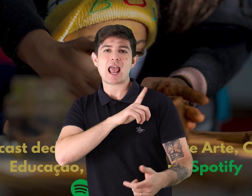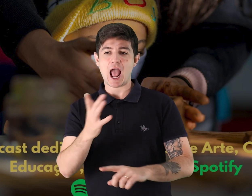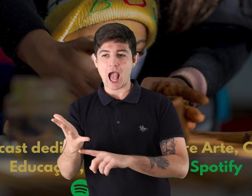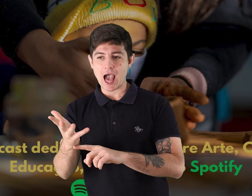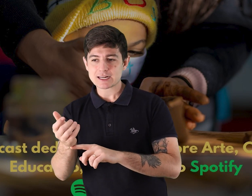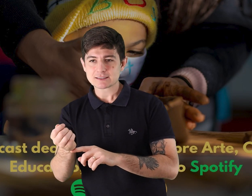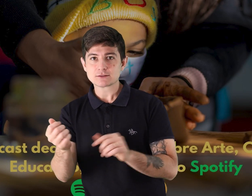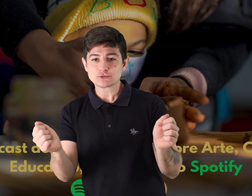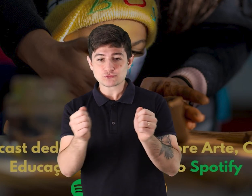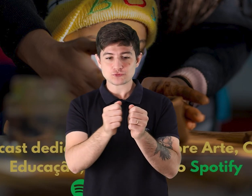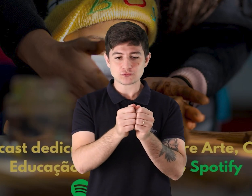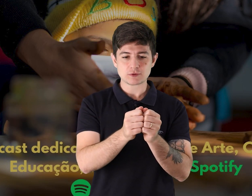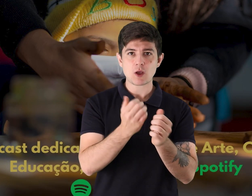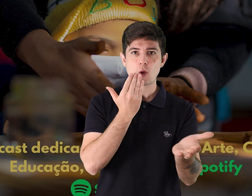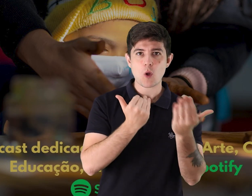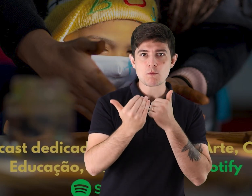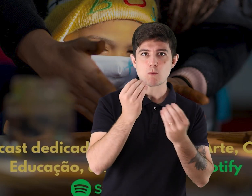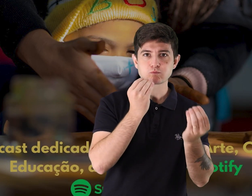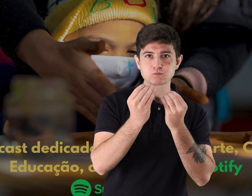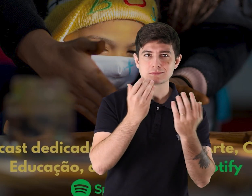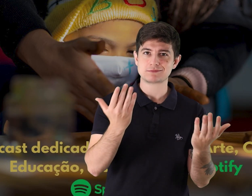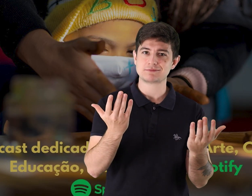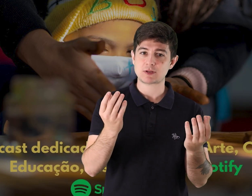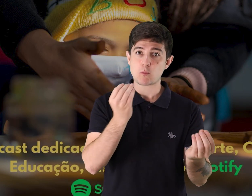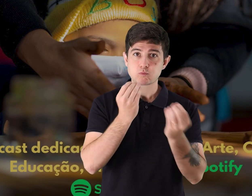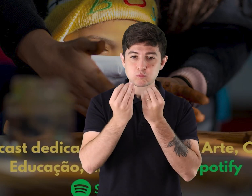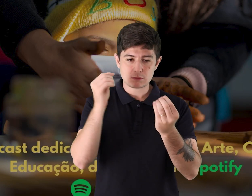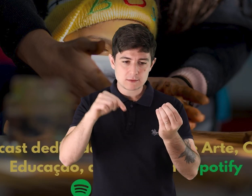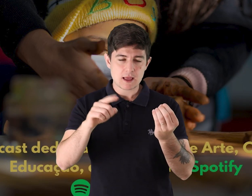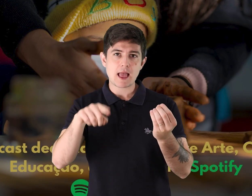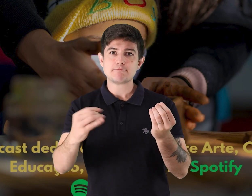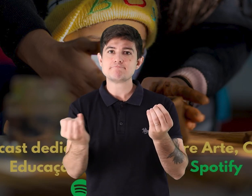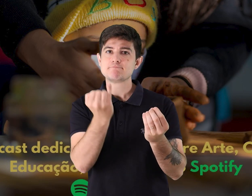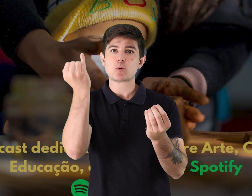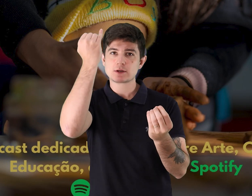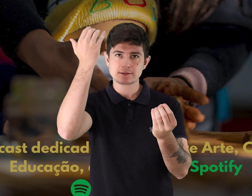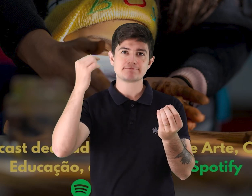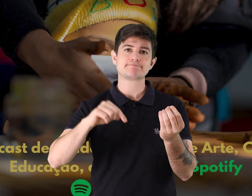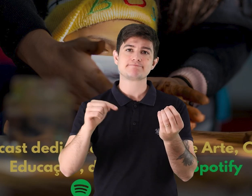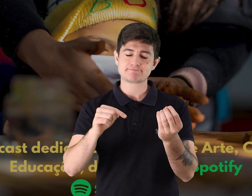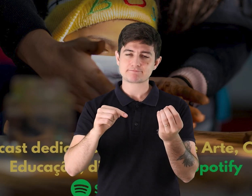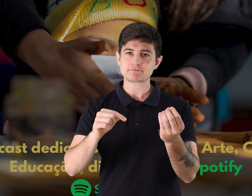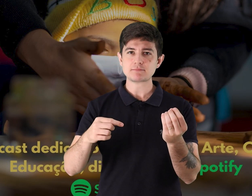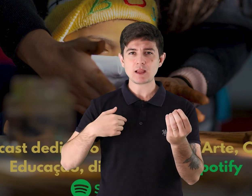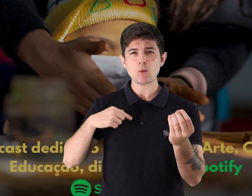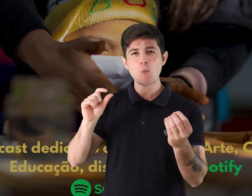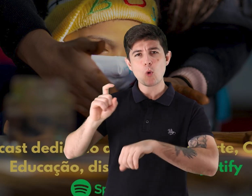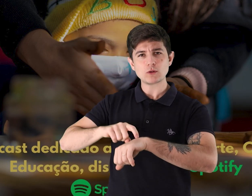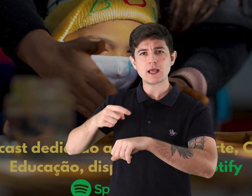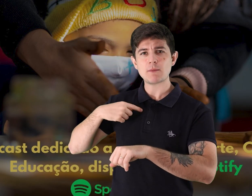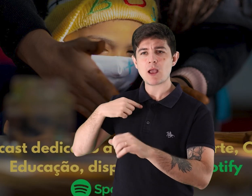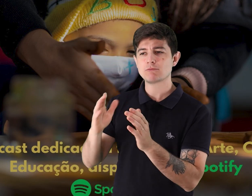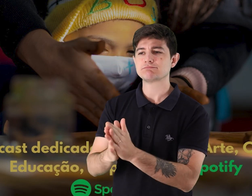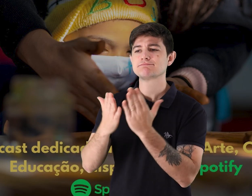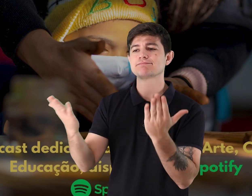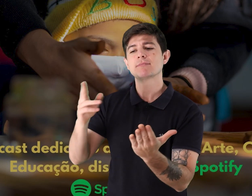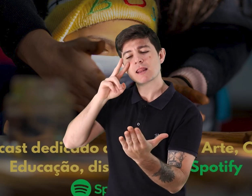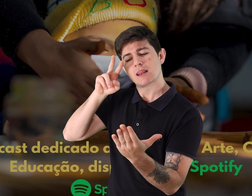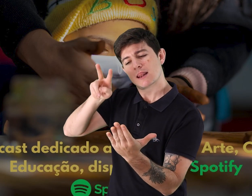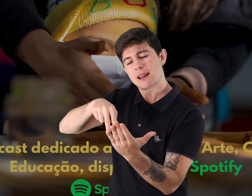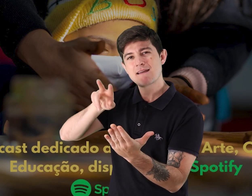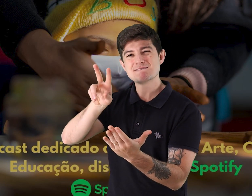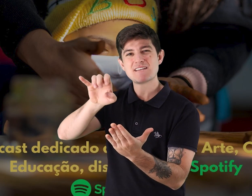questão da alimentação. Sim. Né? Que é um fator importantíssimo. E recentemente eu li na Veja,